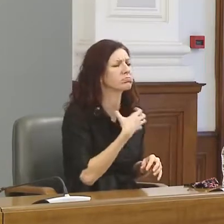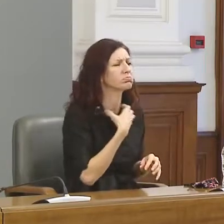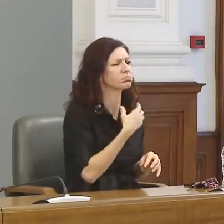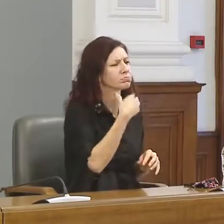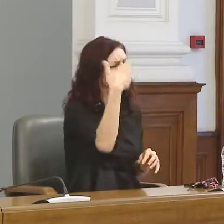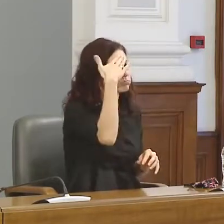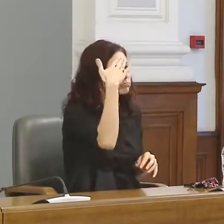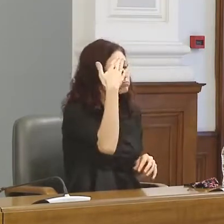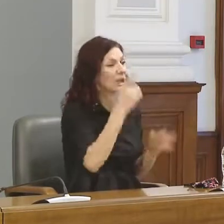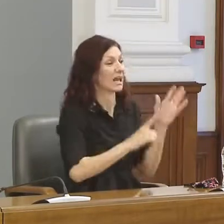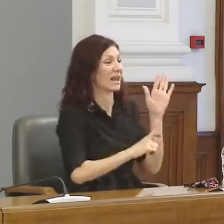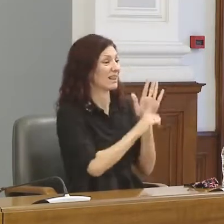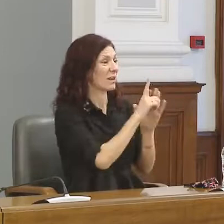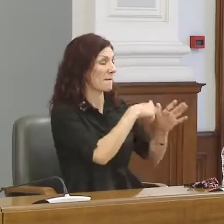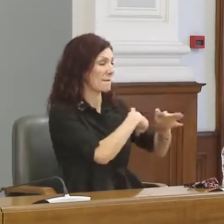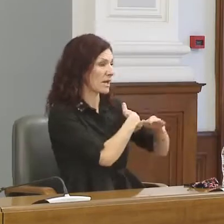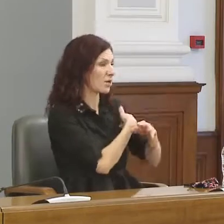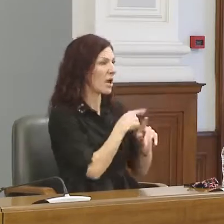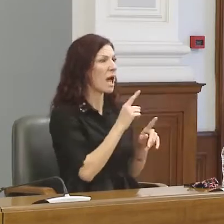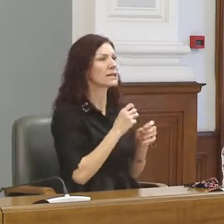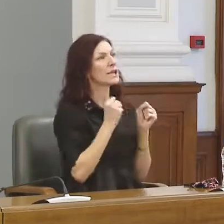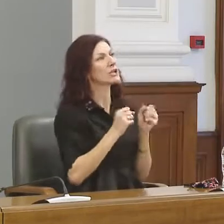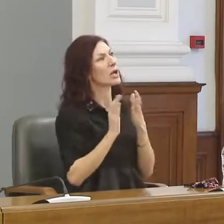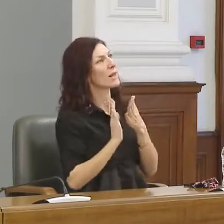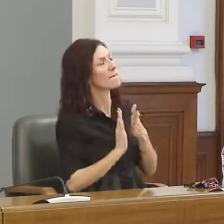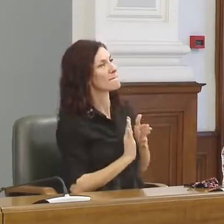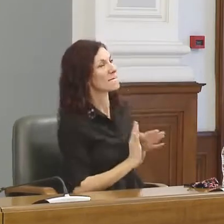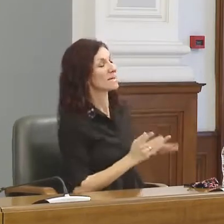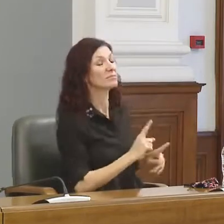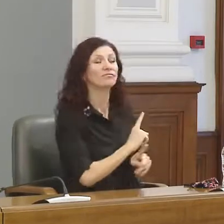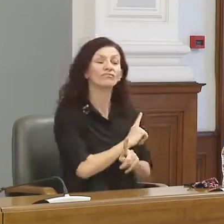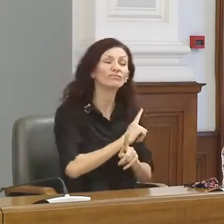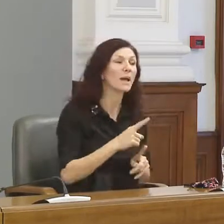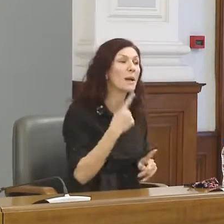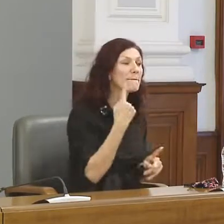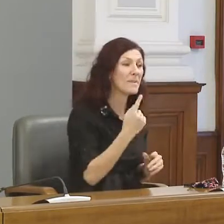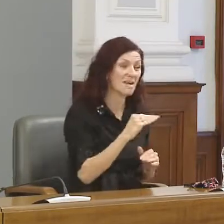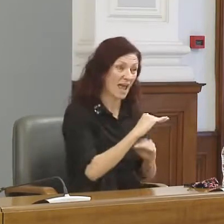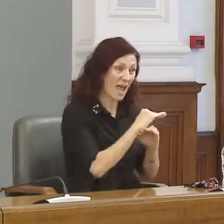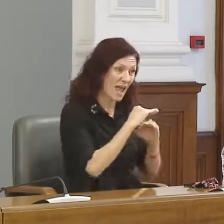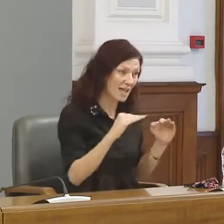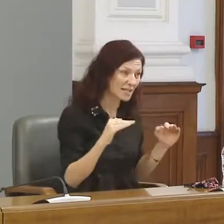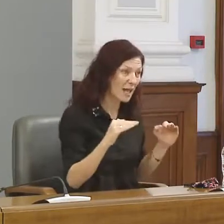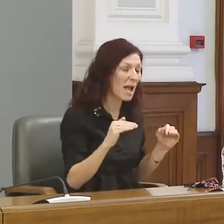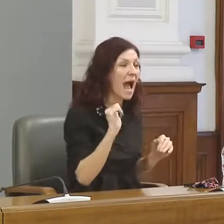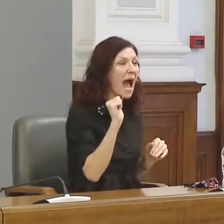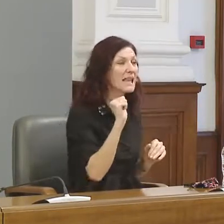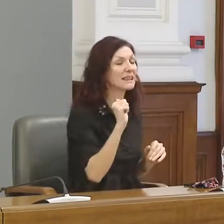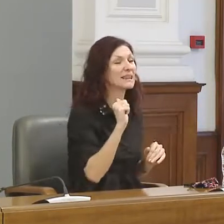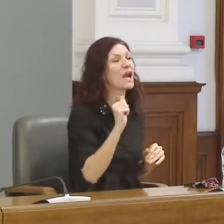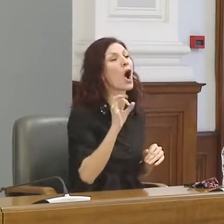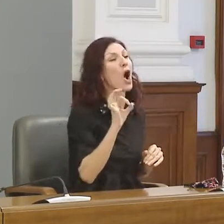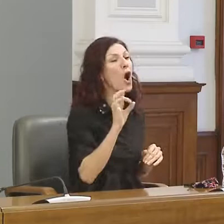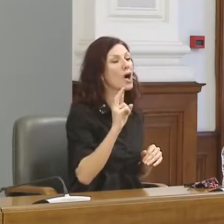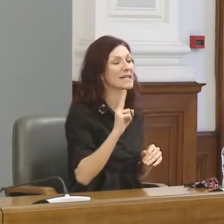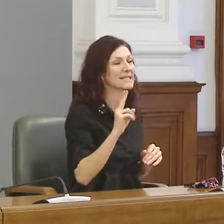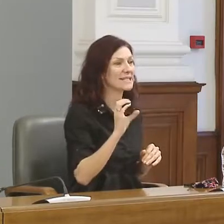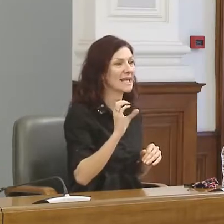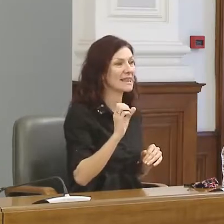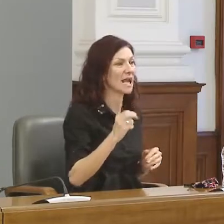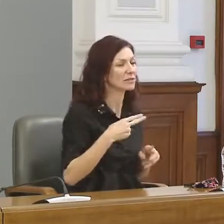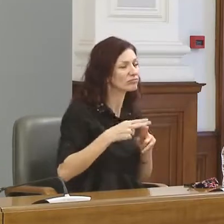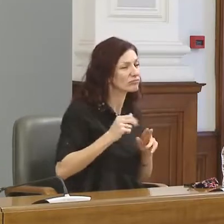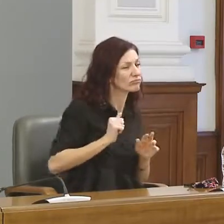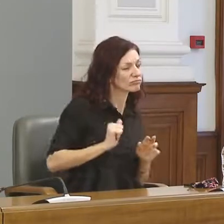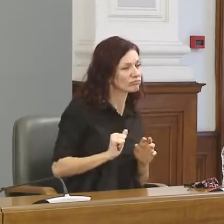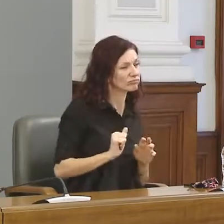високата температура, да не чакат да им мине, а трябва първият етап, това са антиоксиданти, това, което го казах,